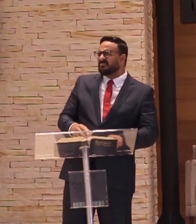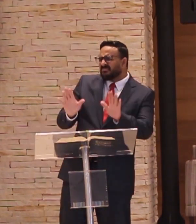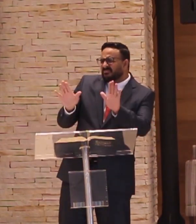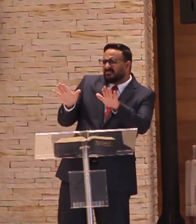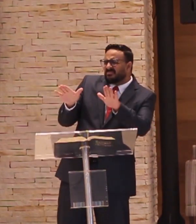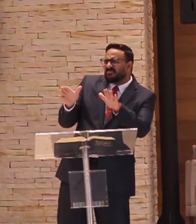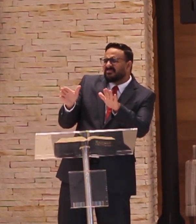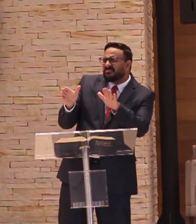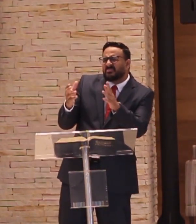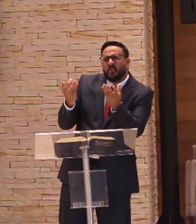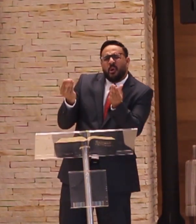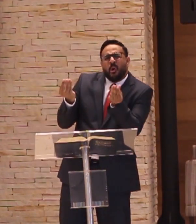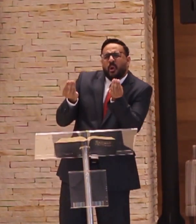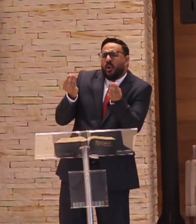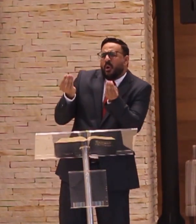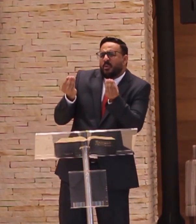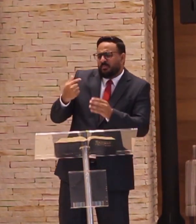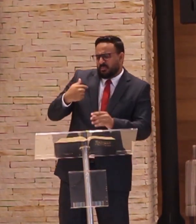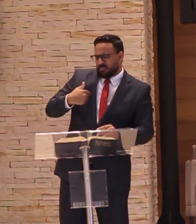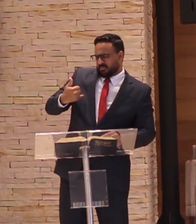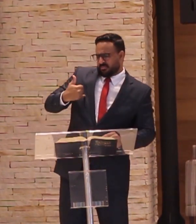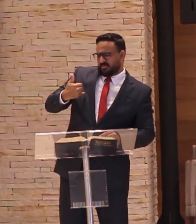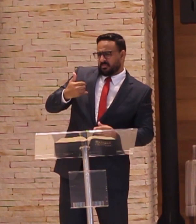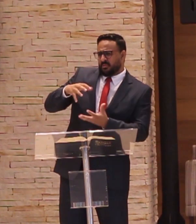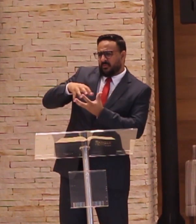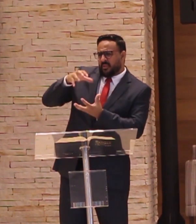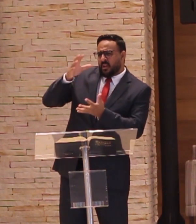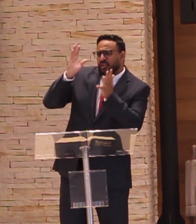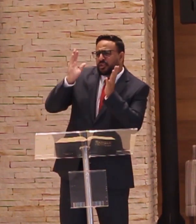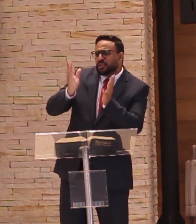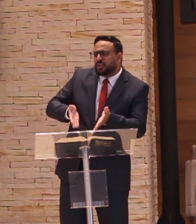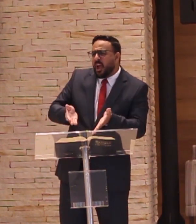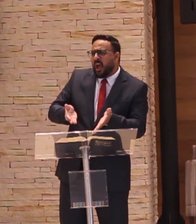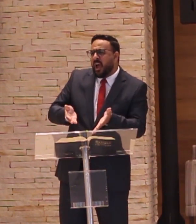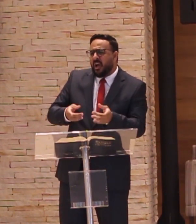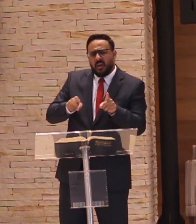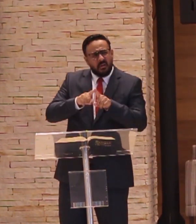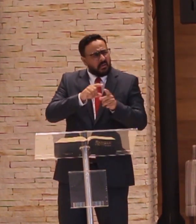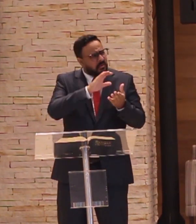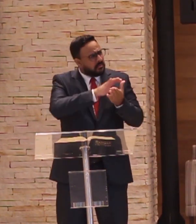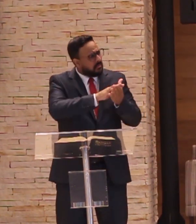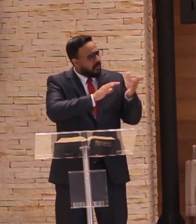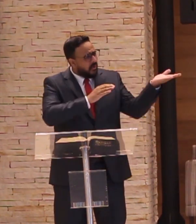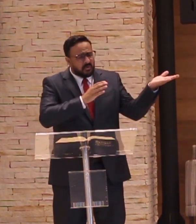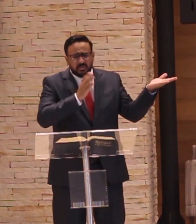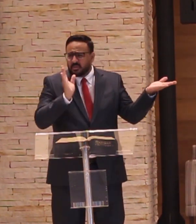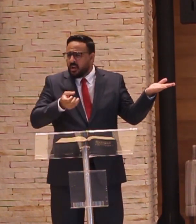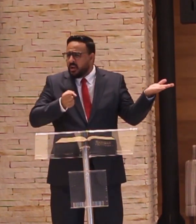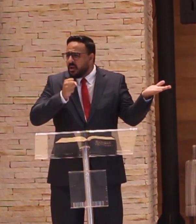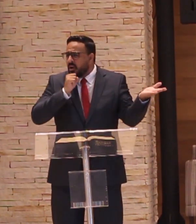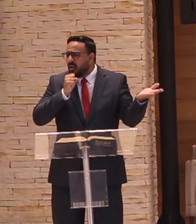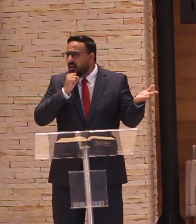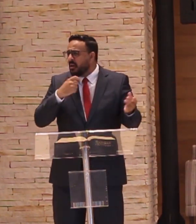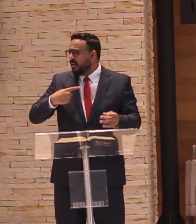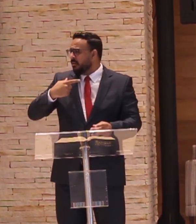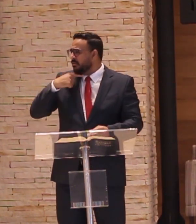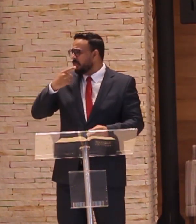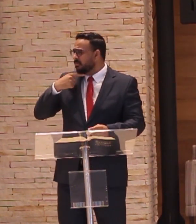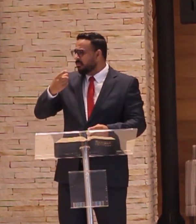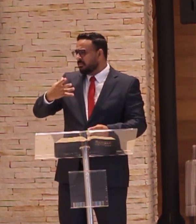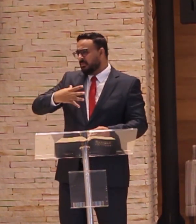breve. Você vai ter filho." E Abraão disse: "Olha, mas eu já sou avançado em idade, a minha